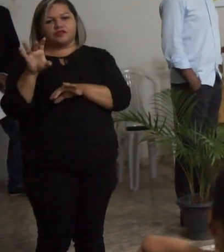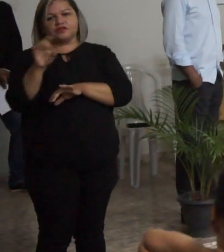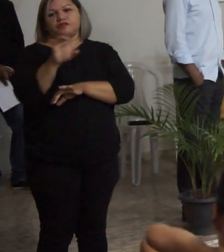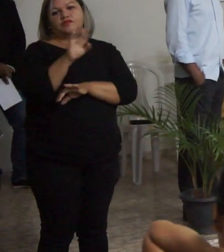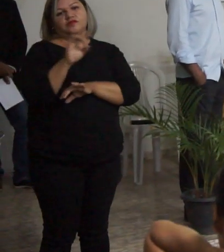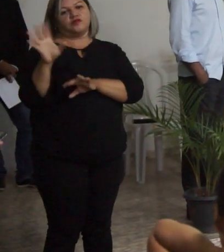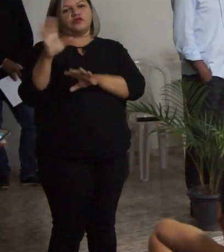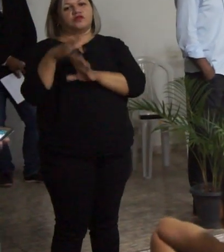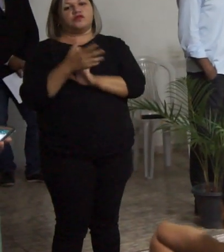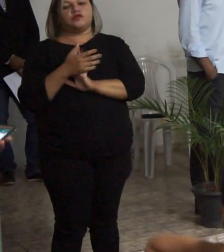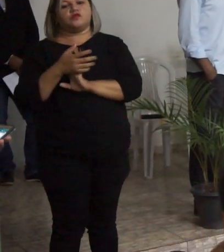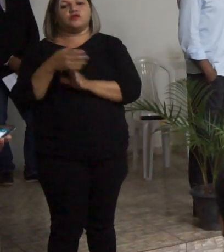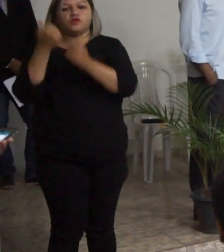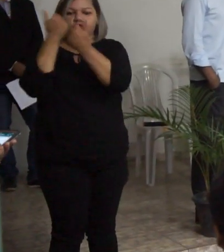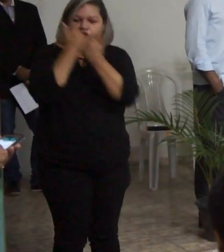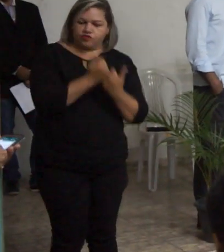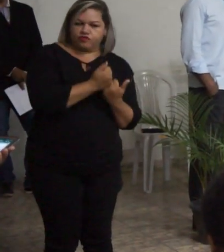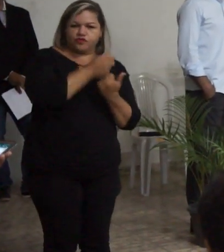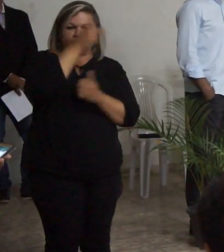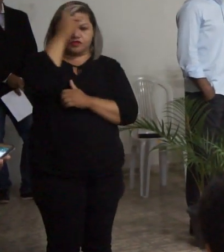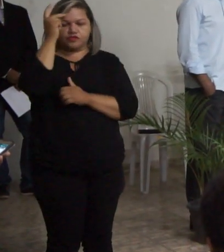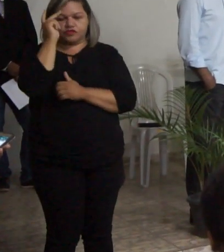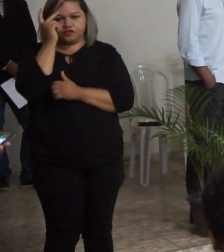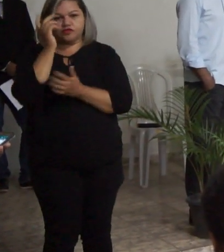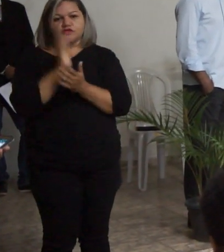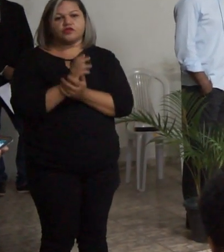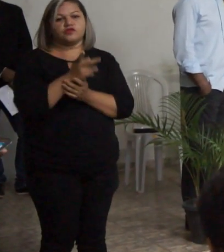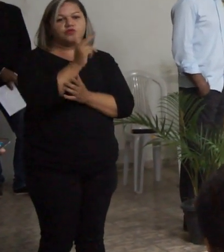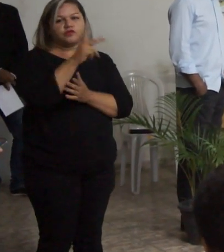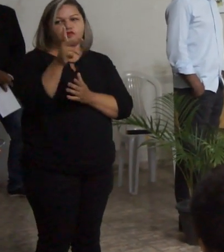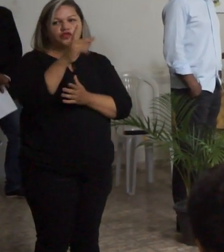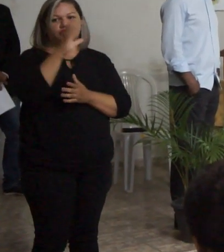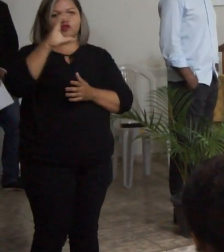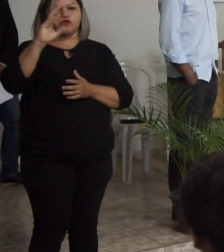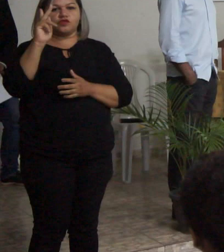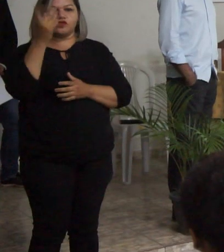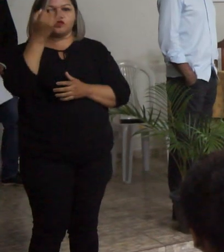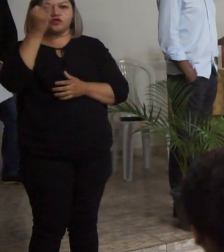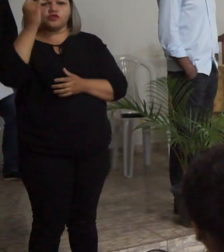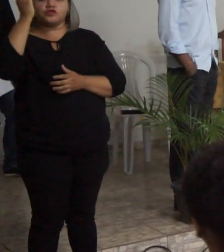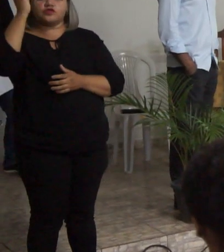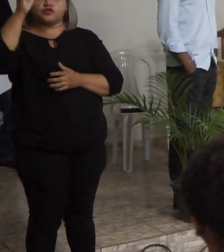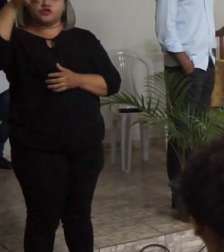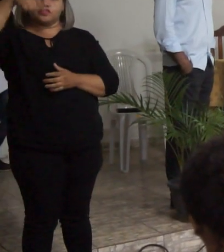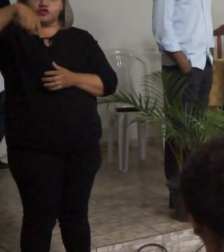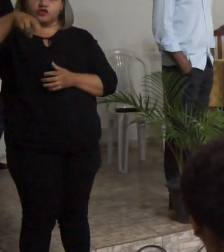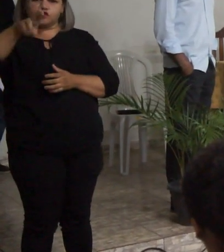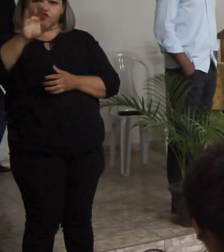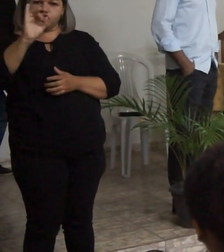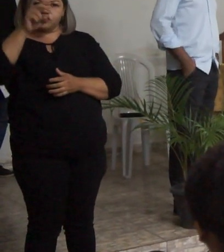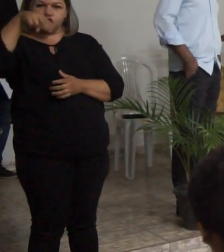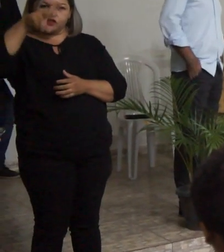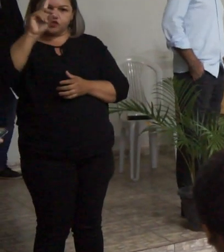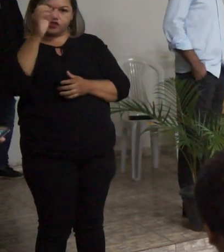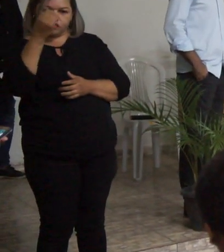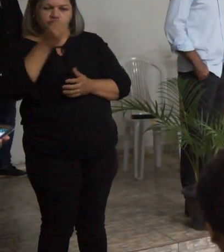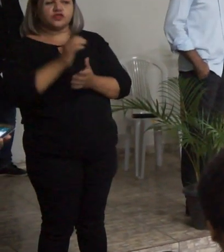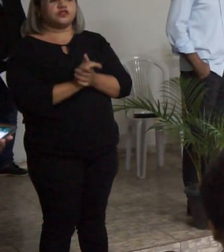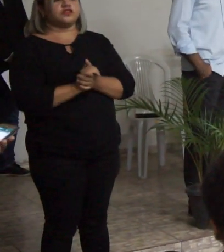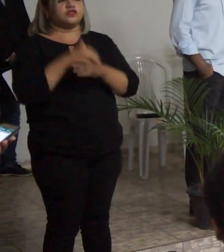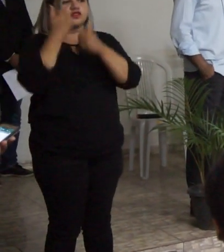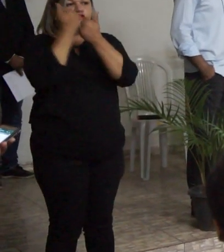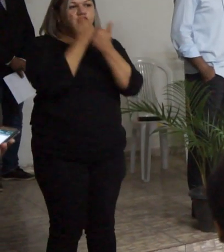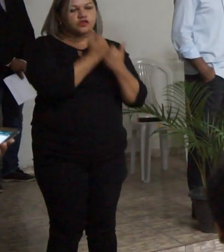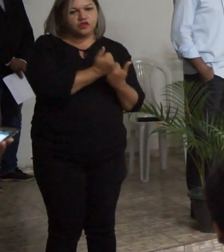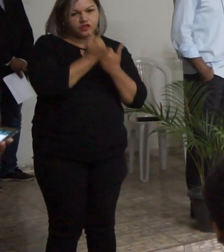possa abençoar o Paulinho, que passa na prefeitura, mas acima de tudo, Chiquinho, você que está à frente da secretaria, Maiara, que estou vendo ali, secretária adjunta